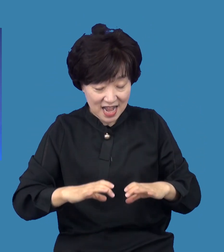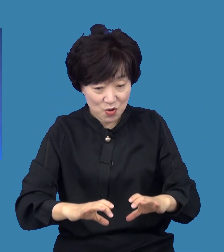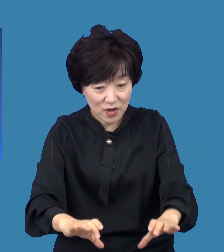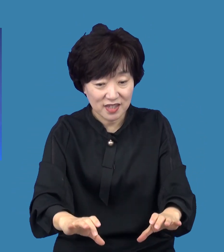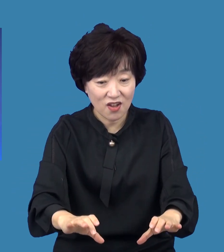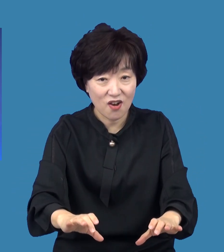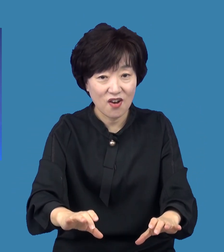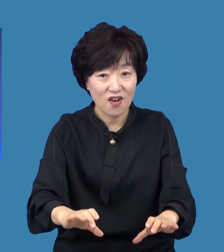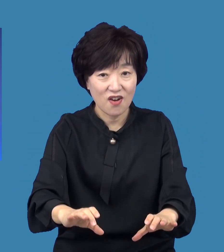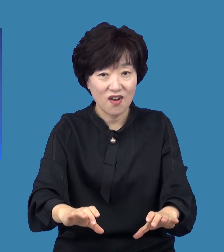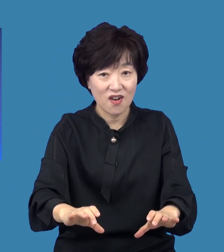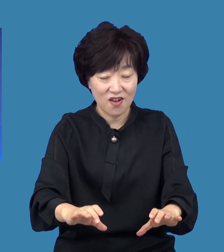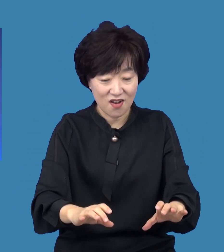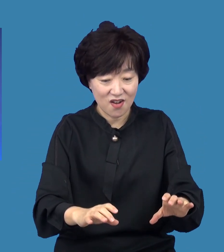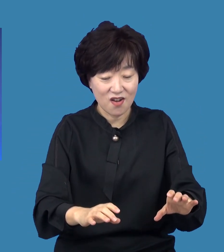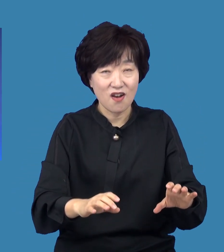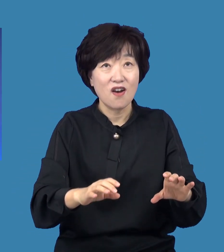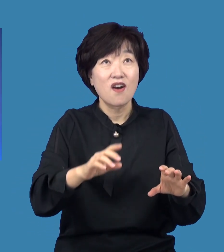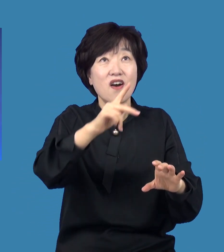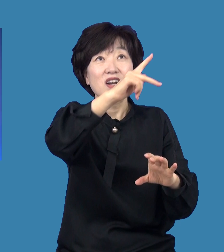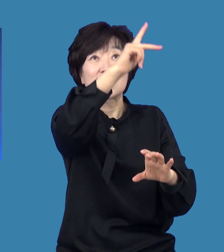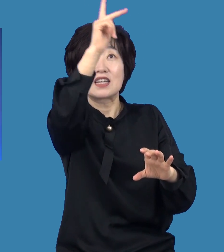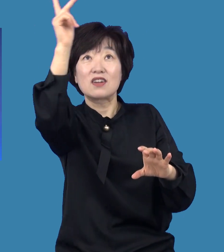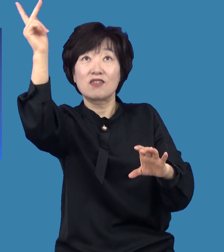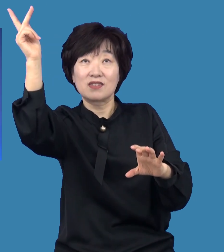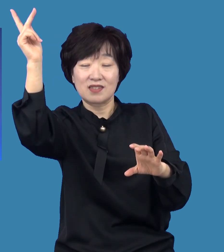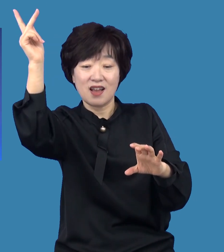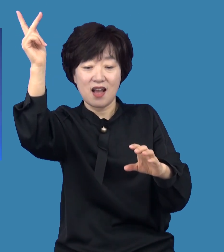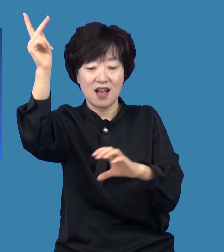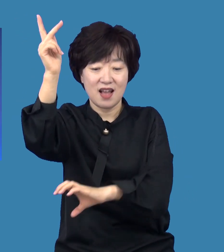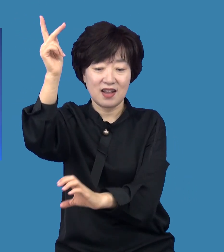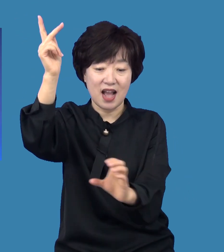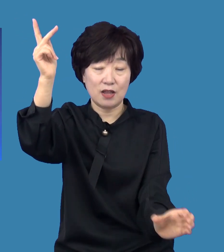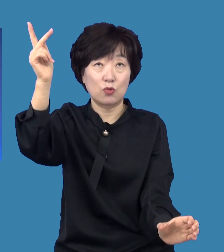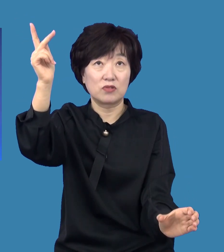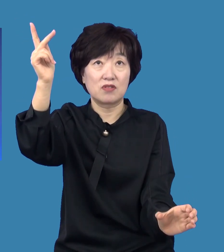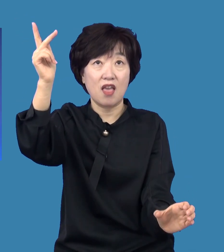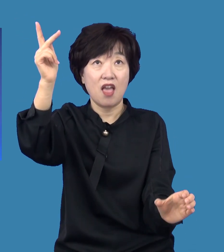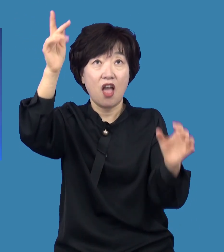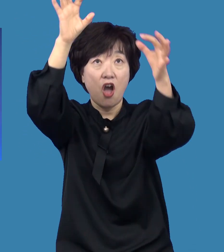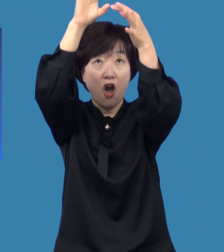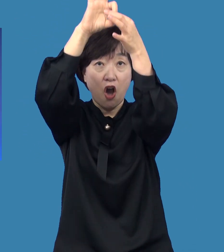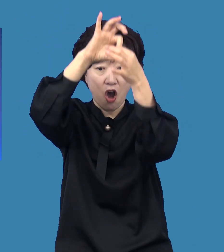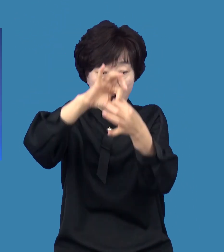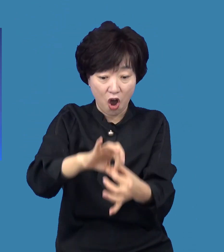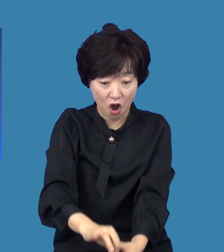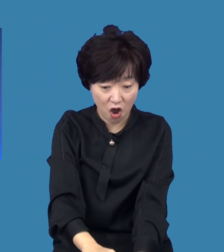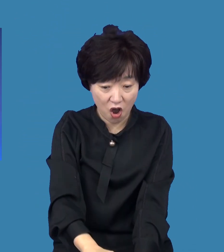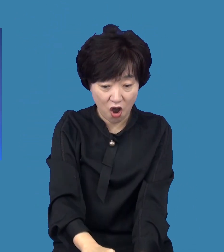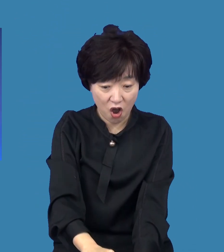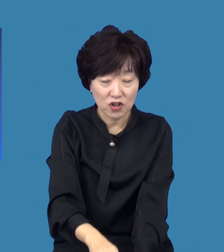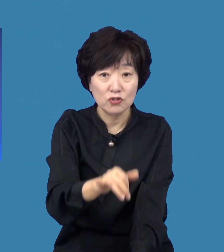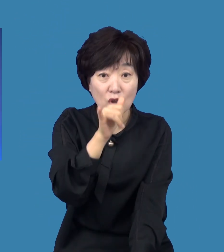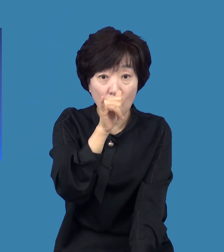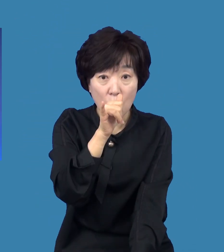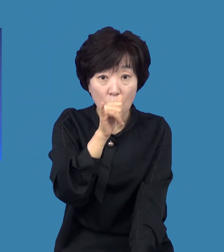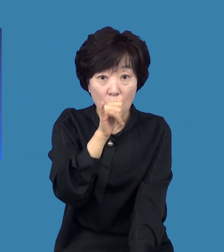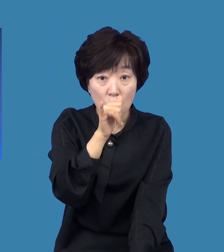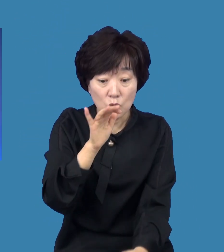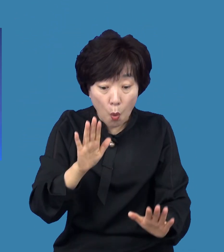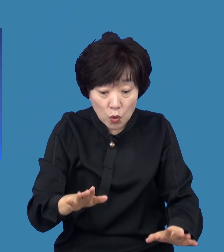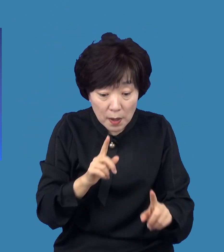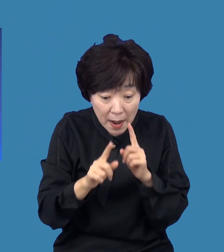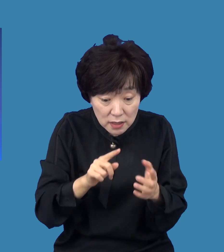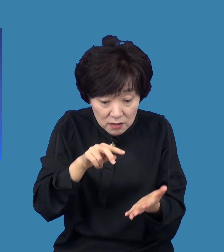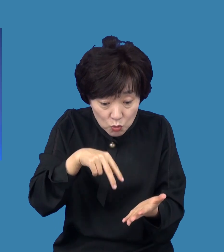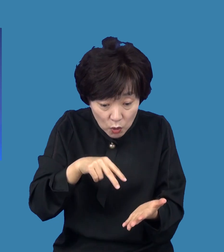안으로 훅 침투해 들어옵니다. 그런데 여러분, 오늘의 본문 말씀에 의하면 그 반대도 성립한다는 거예요. 우리가 크로노스 시공간